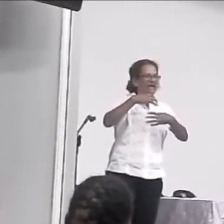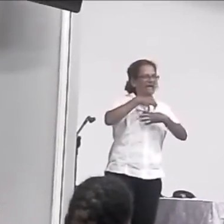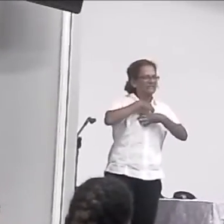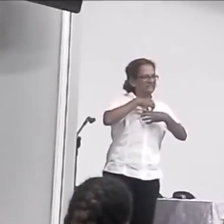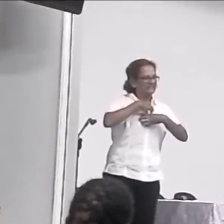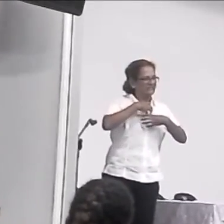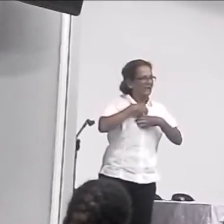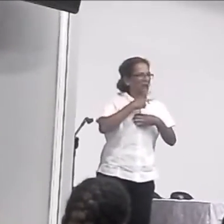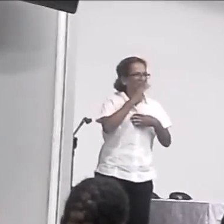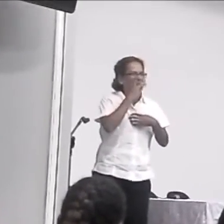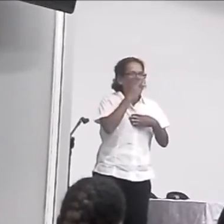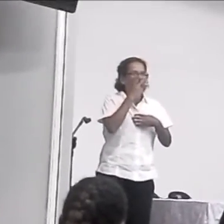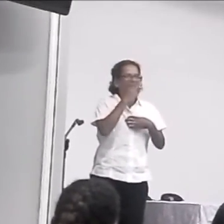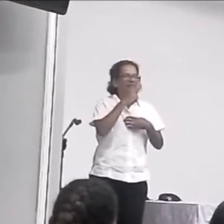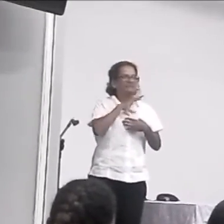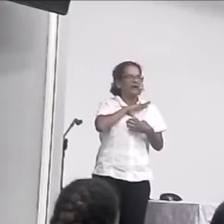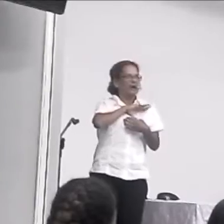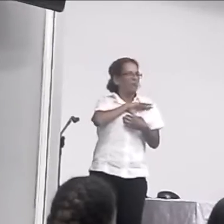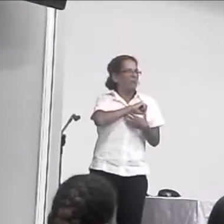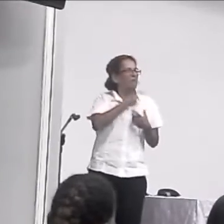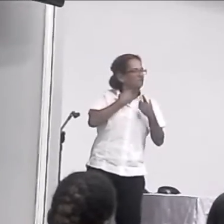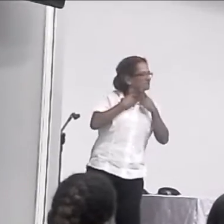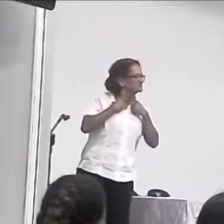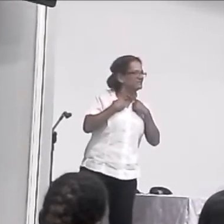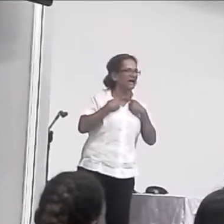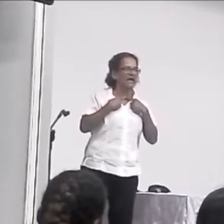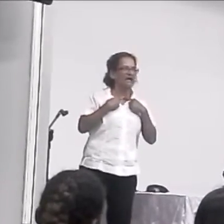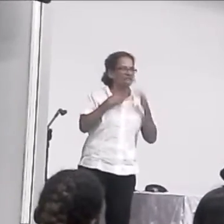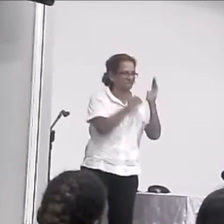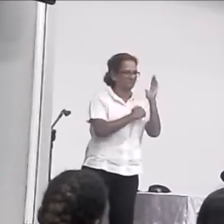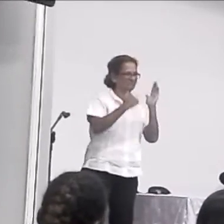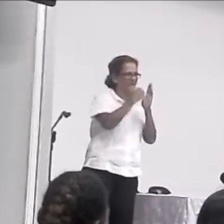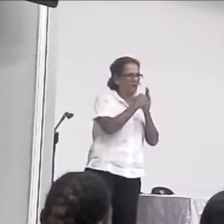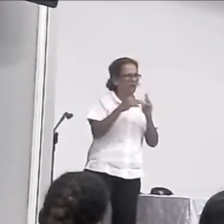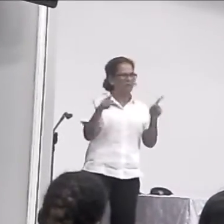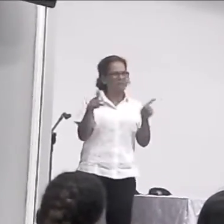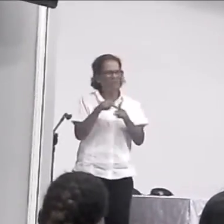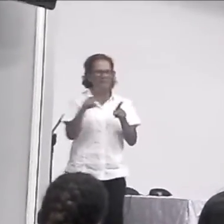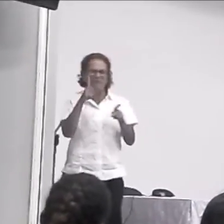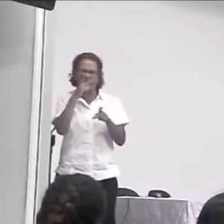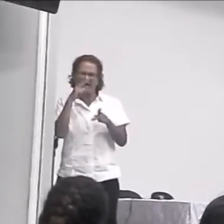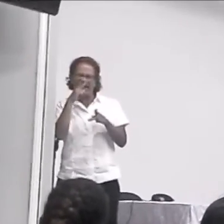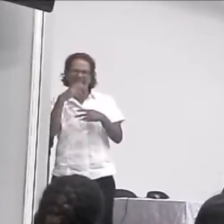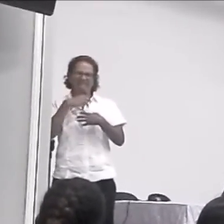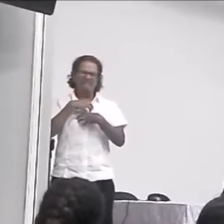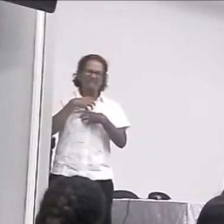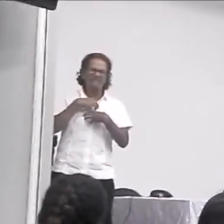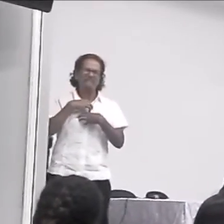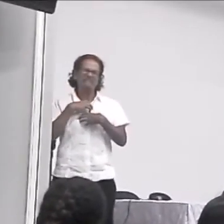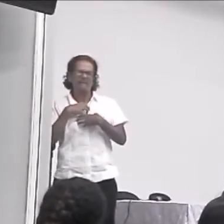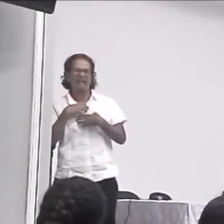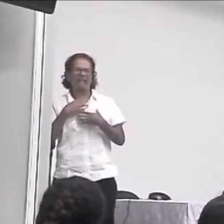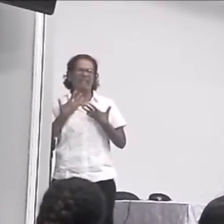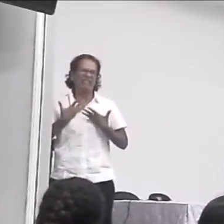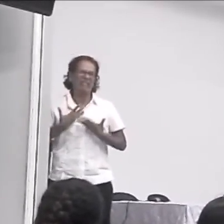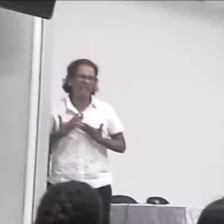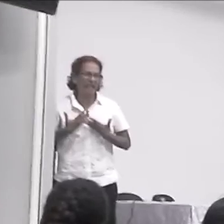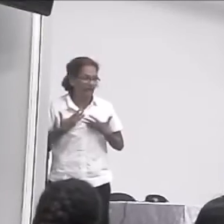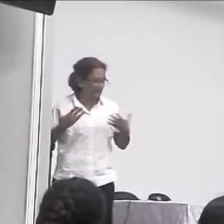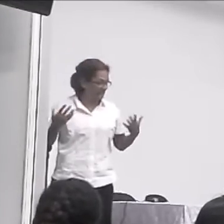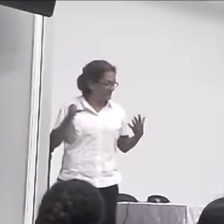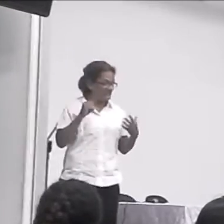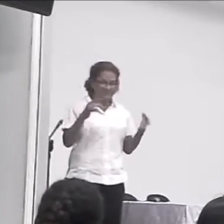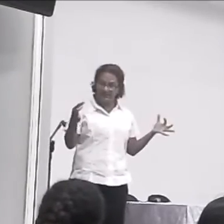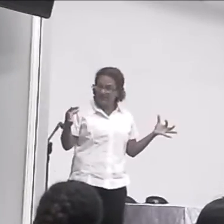paixão mais grande. E a consequência é que o professor, para fazer a pesquisa, o professor, para